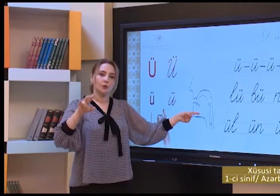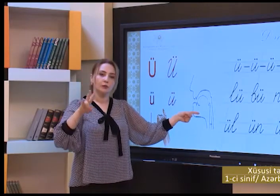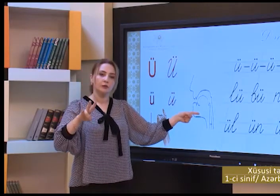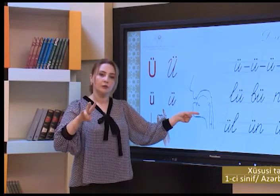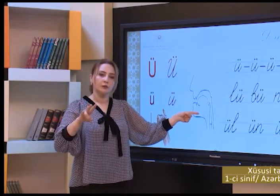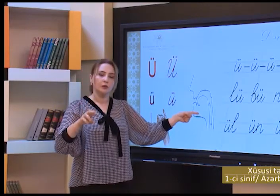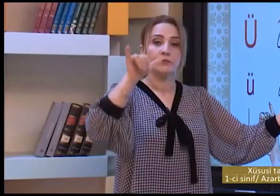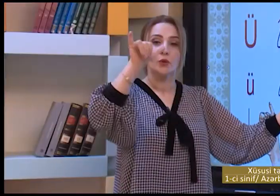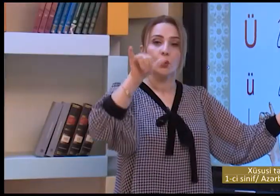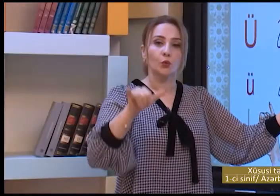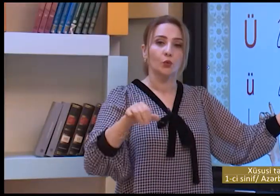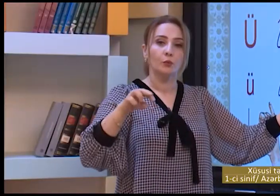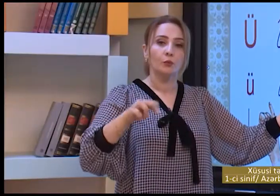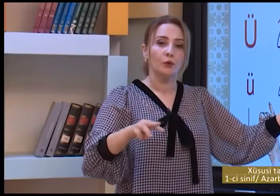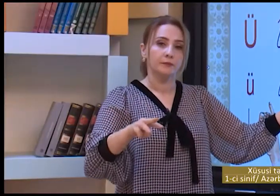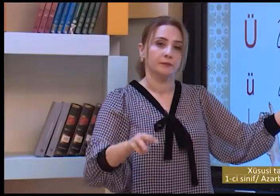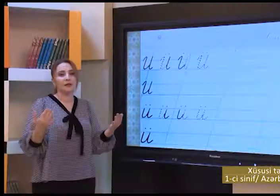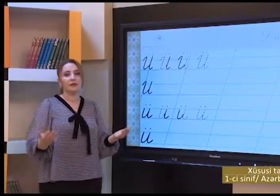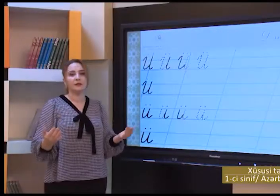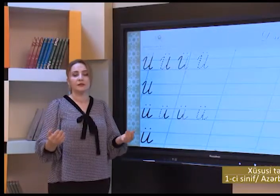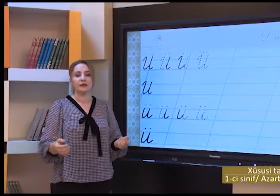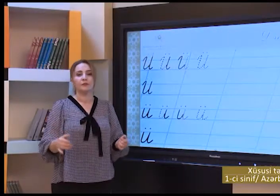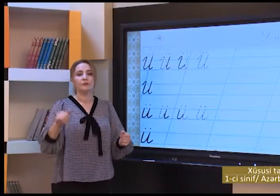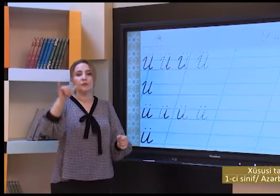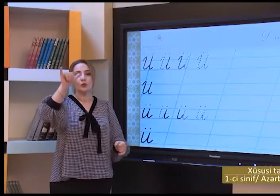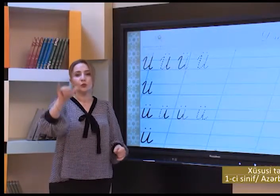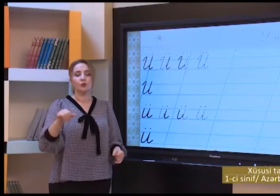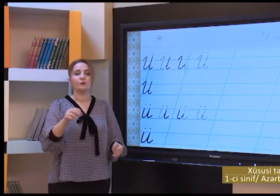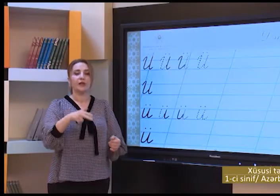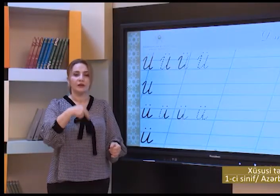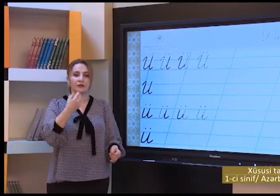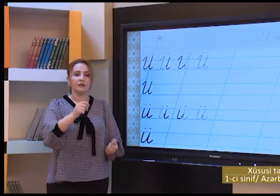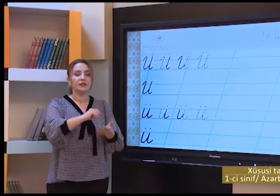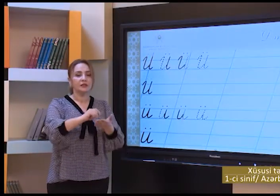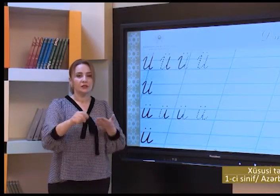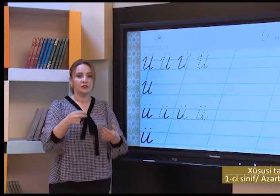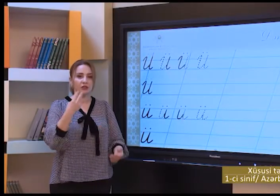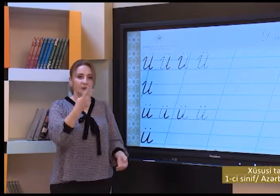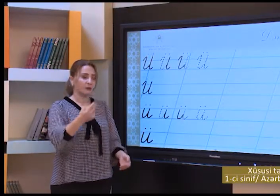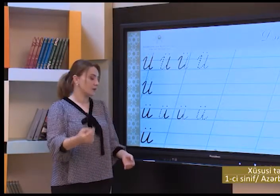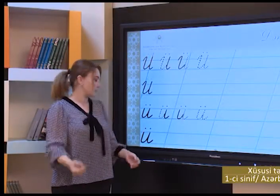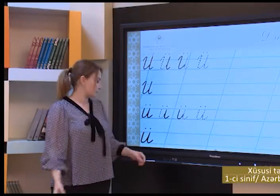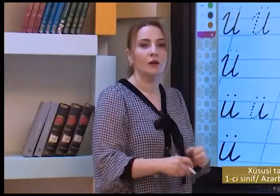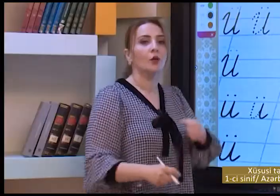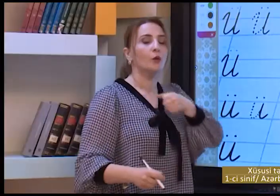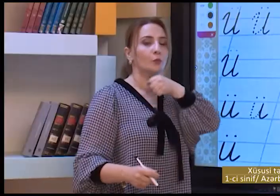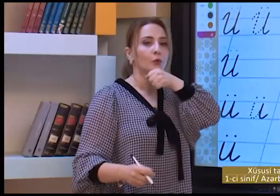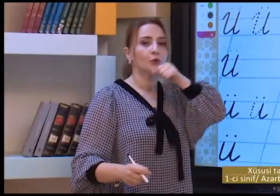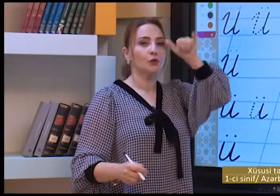ün, üm. İndi isə ü hərfinin yazılışına baxaq. Böyük